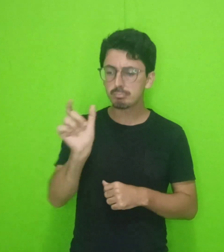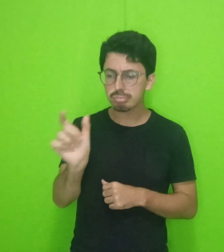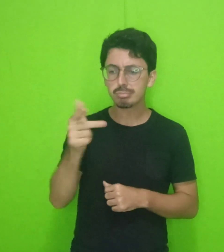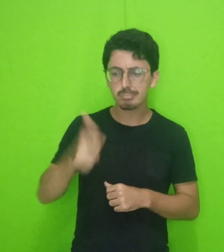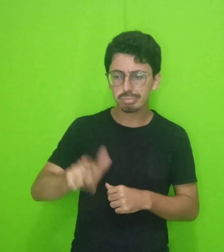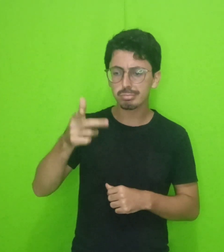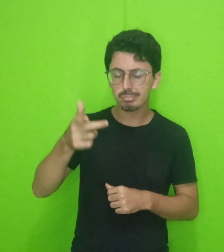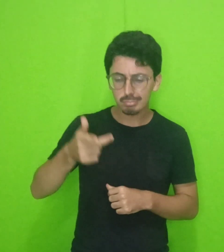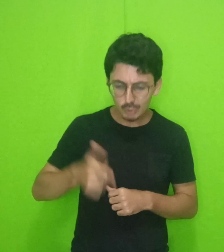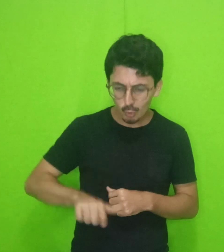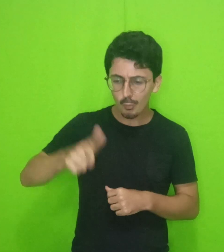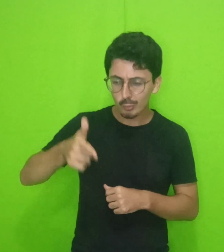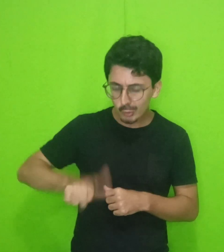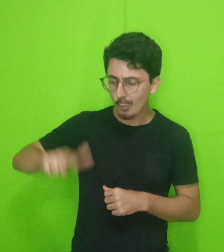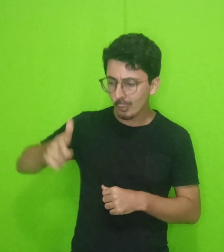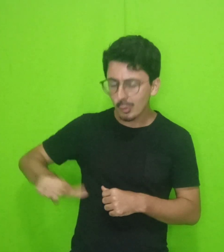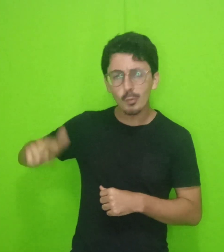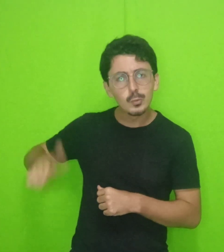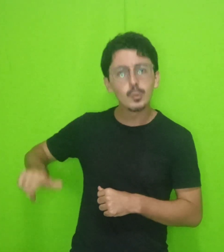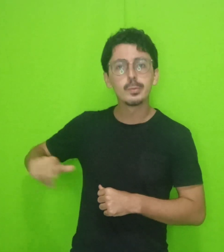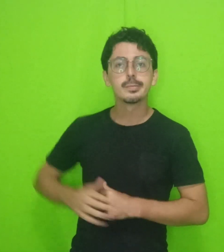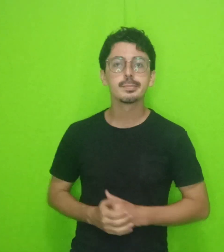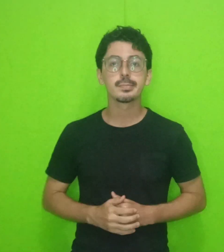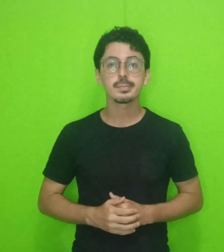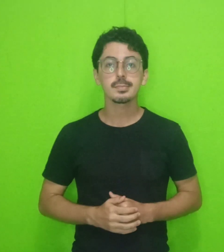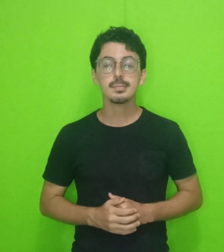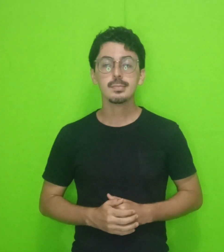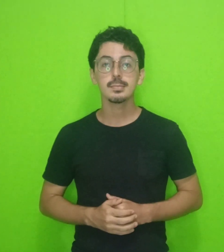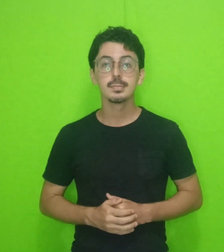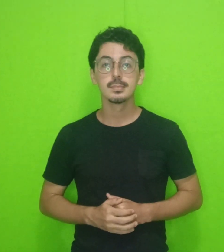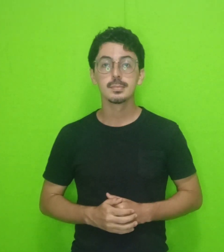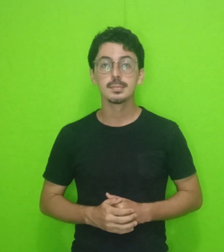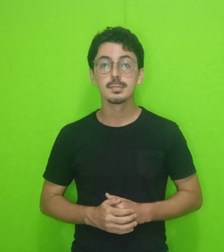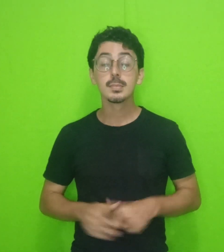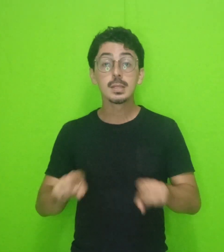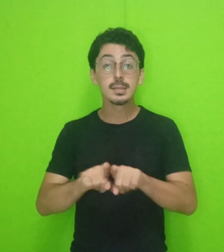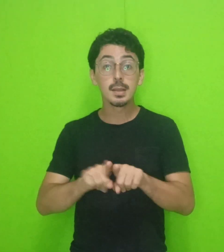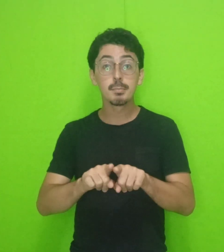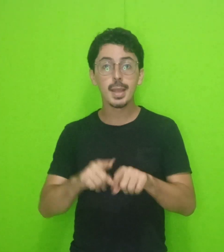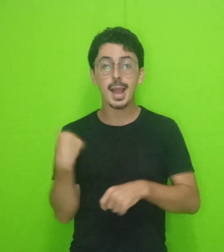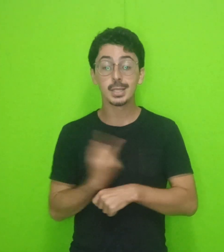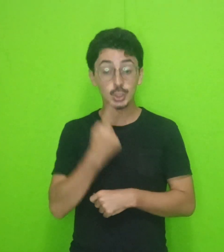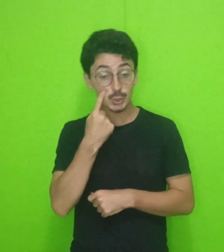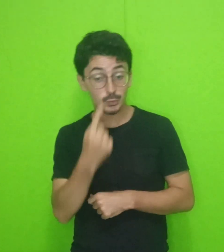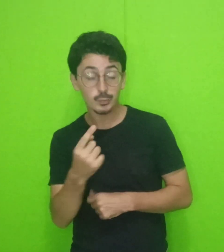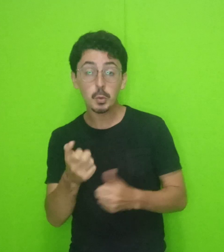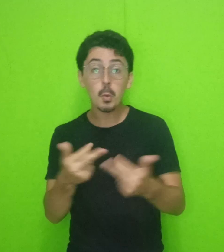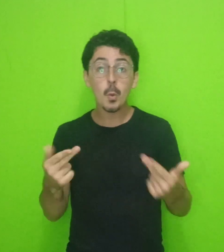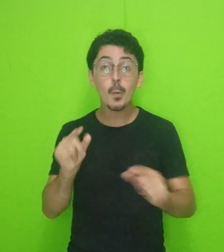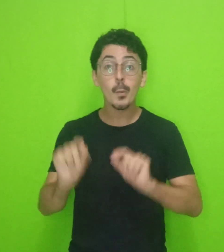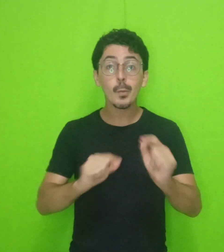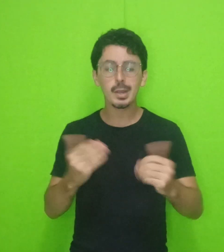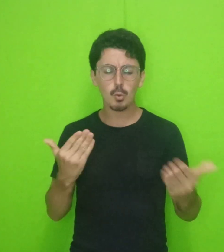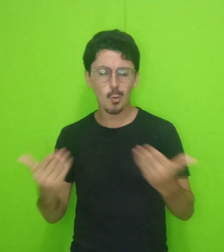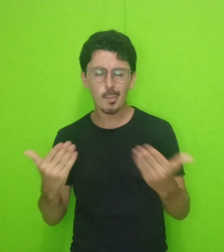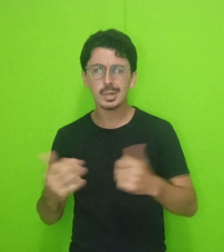de posição mais frequente. Também foram feitas observações e contrastes com padrões